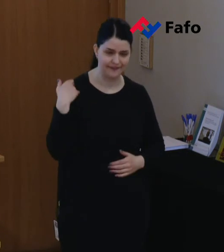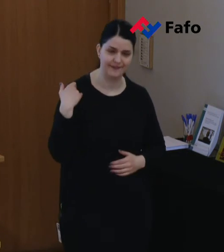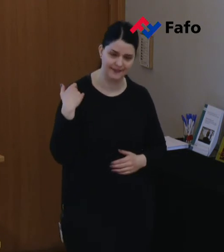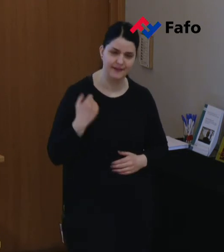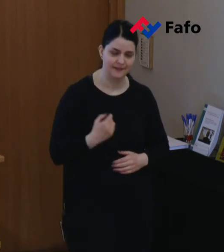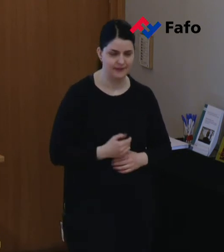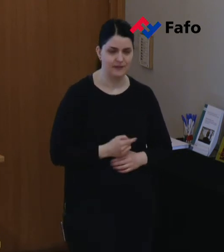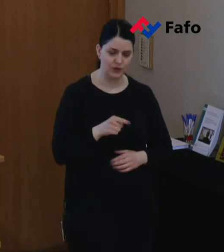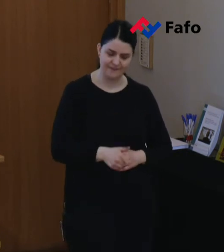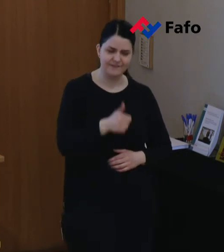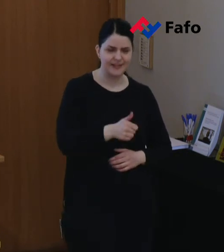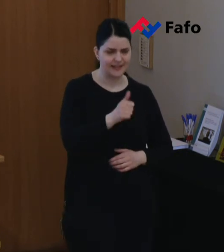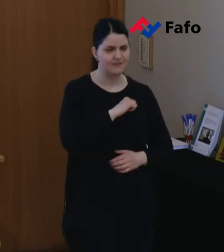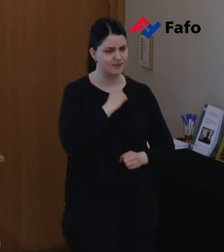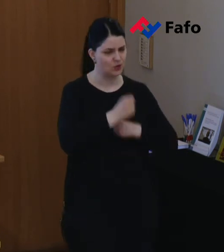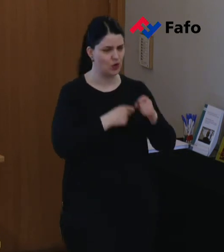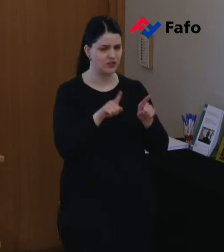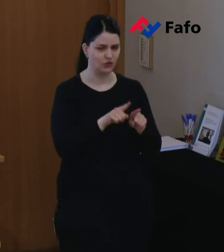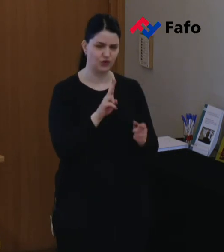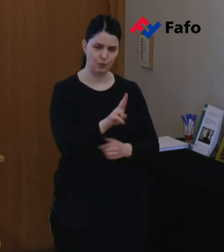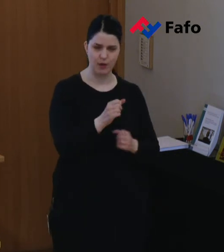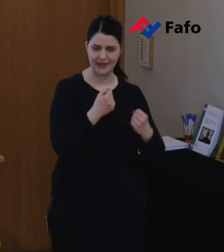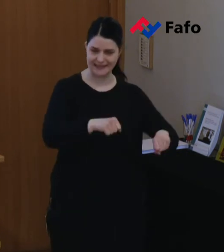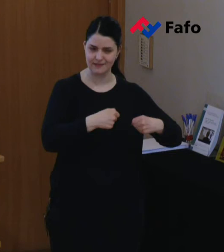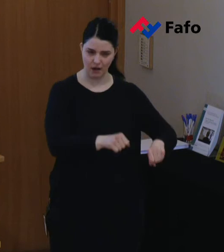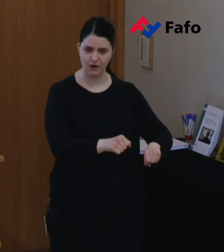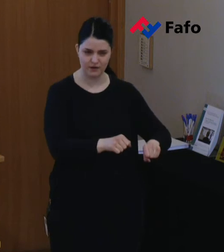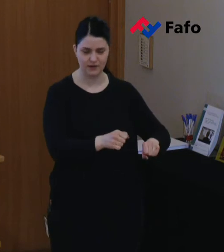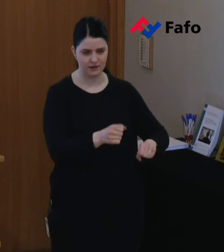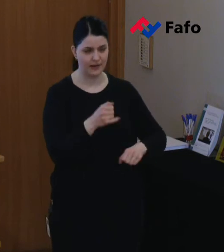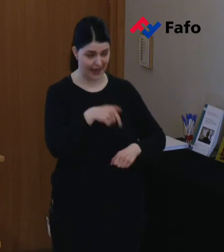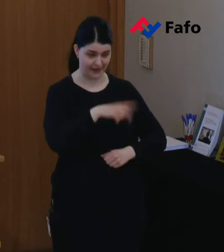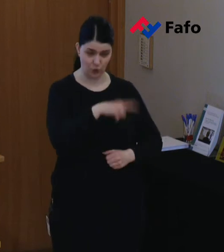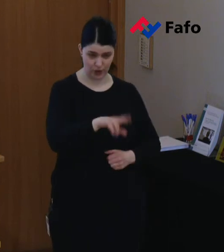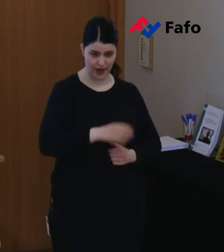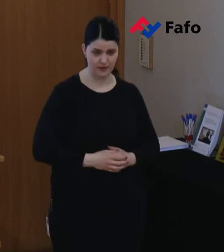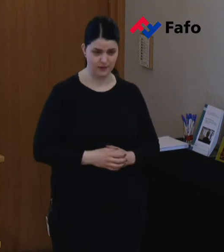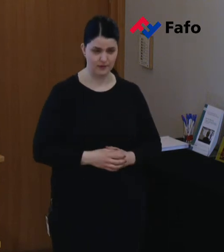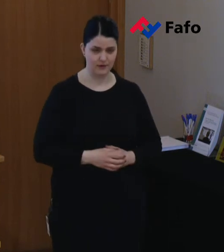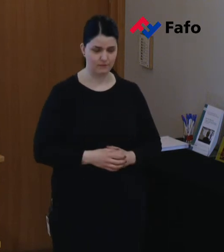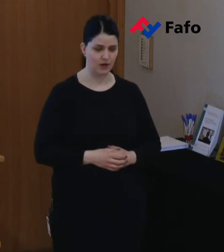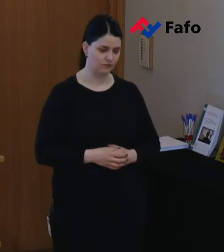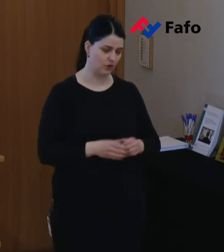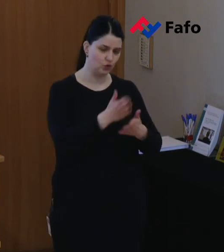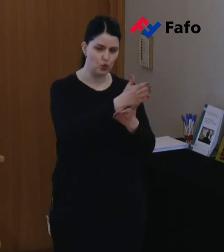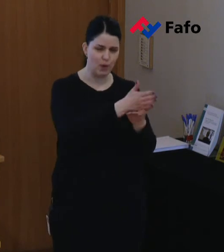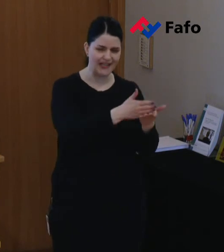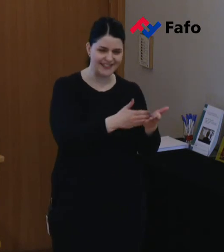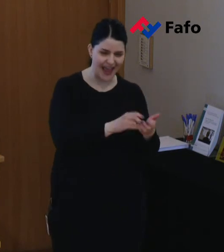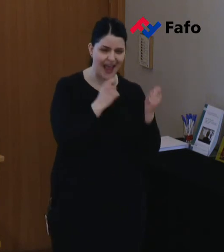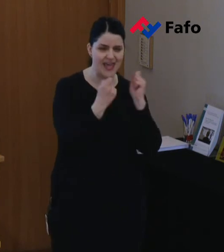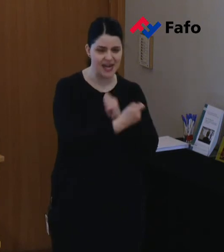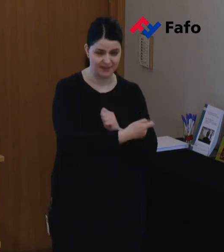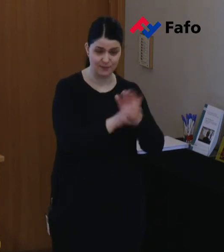var veldig viktig for å på en måte gjøre den type tiltak i Norge. Normaliseringsmodellen har vært et